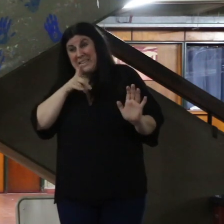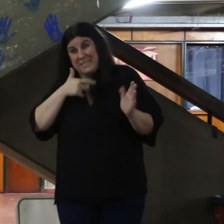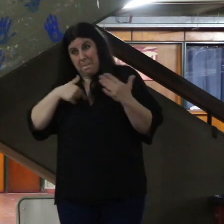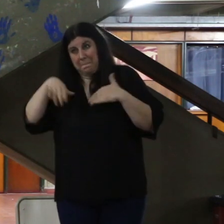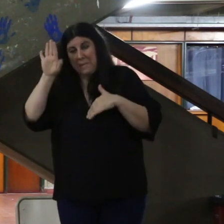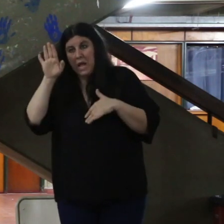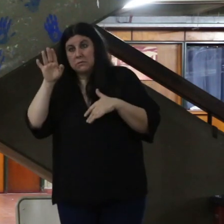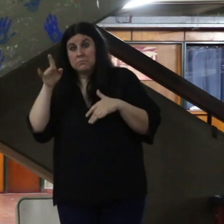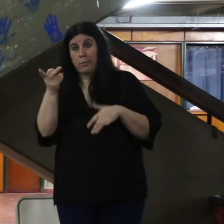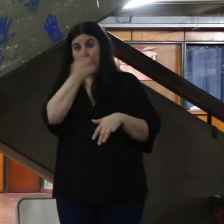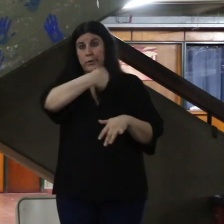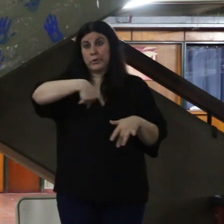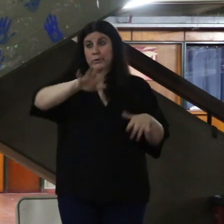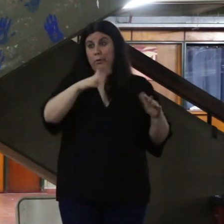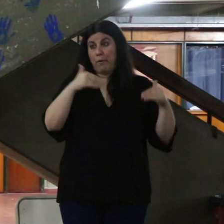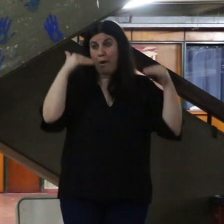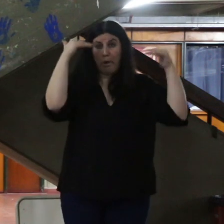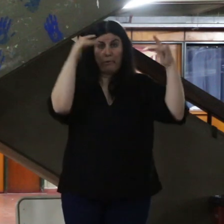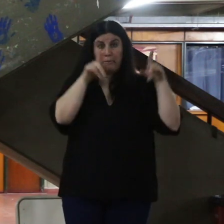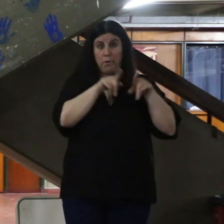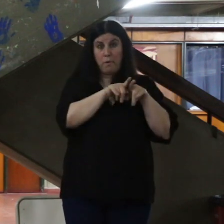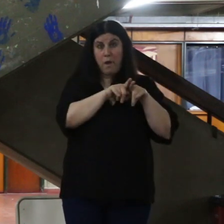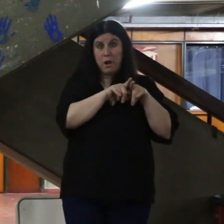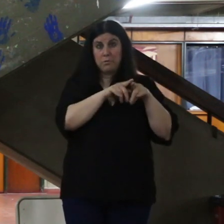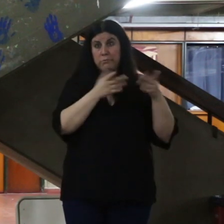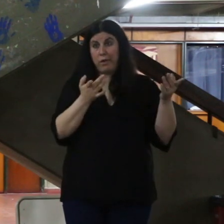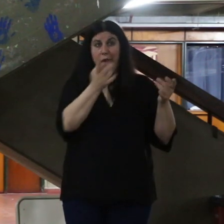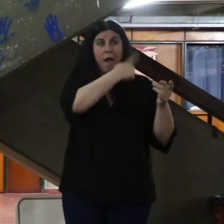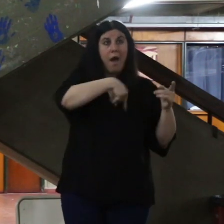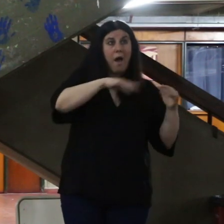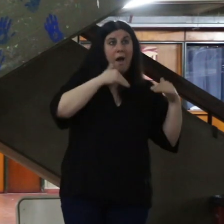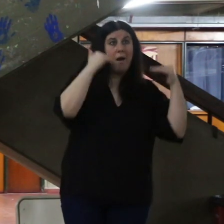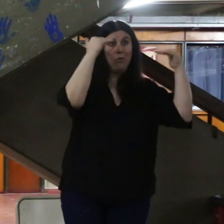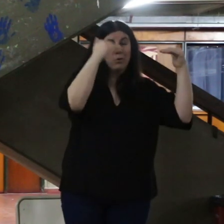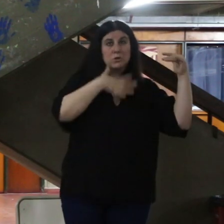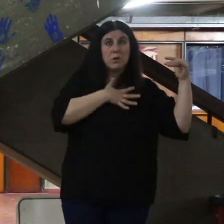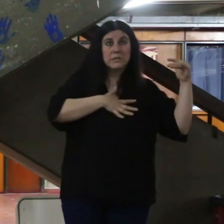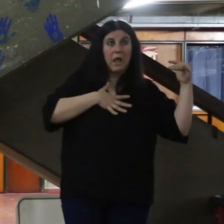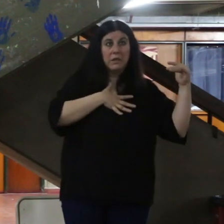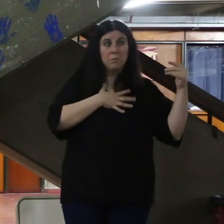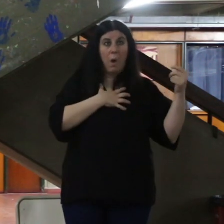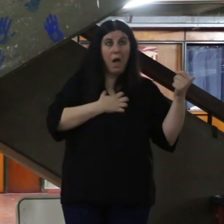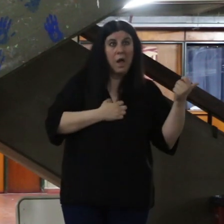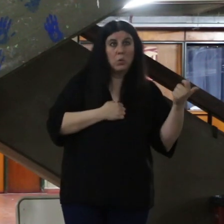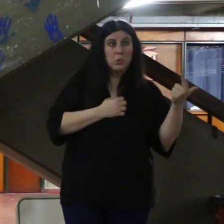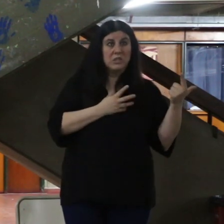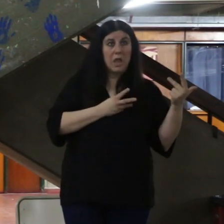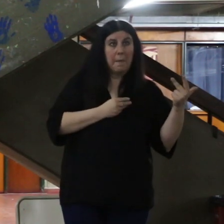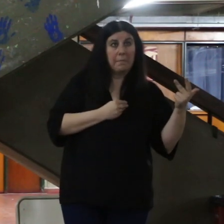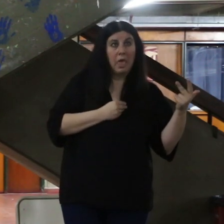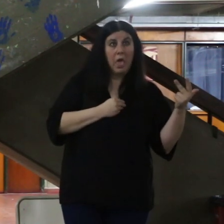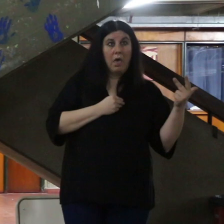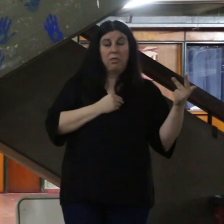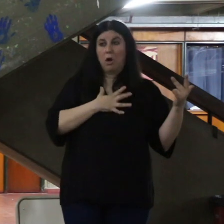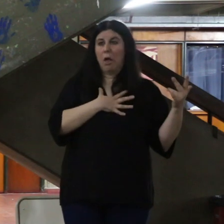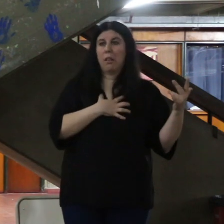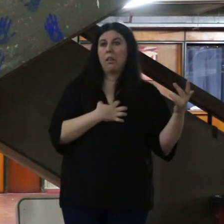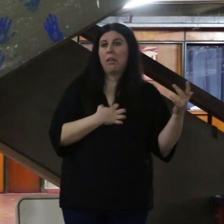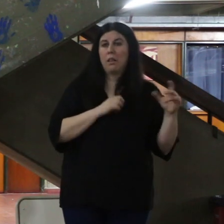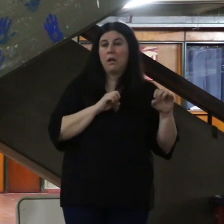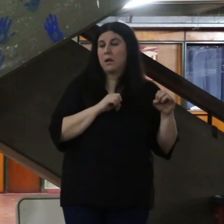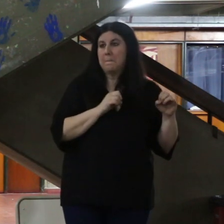los adultos. ¿Por qué un pibe no va a sentir, ¿sí?, angustia, miedo o